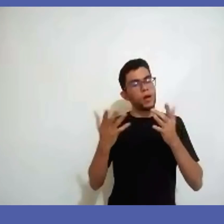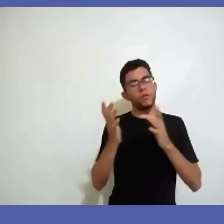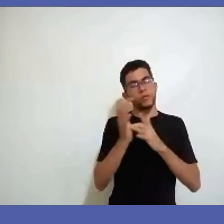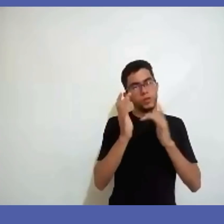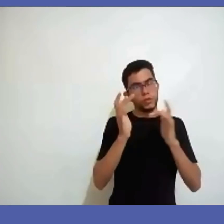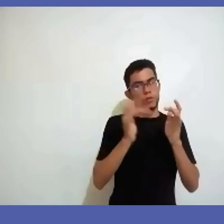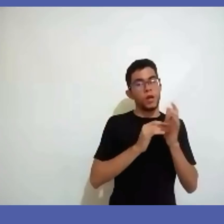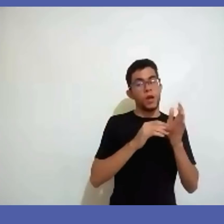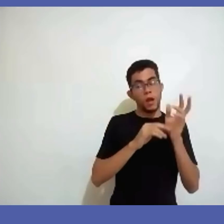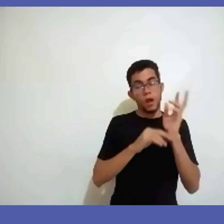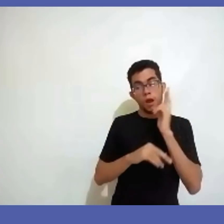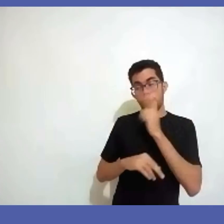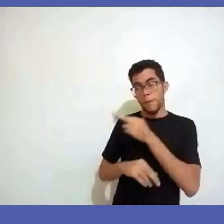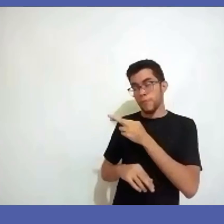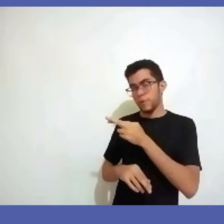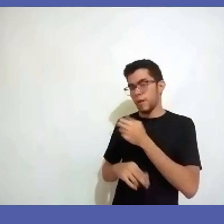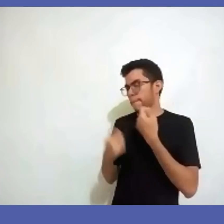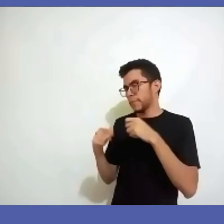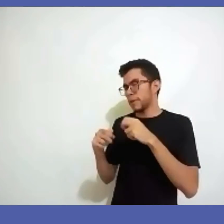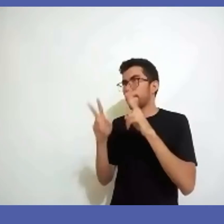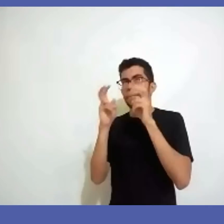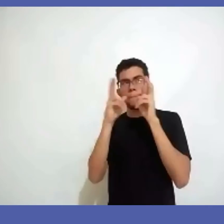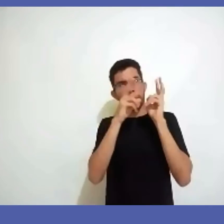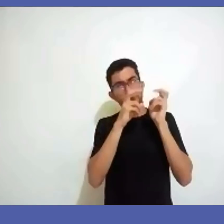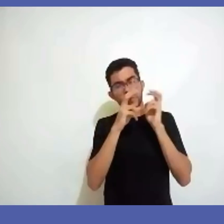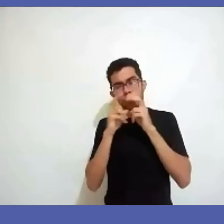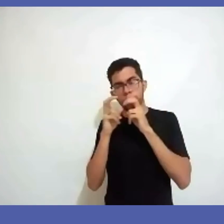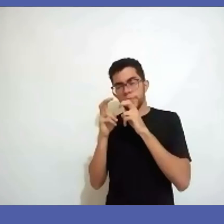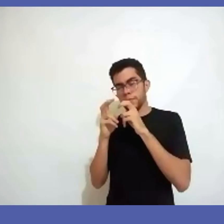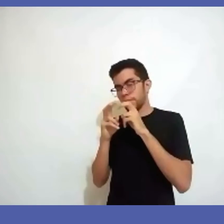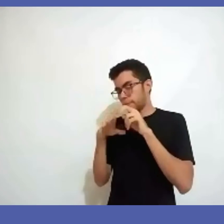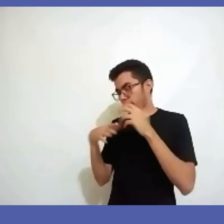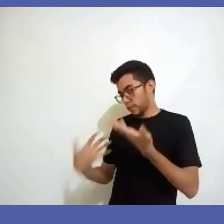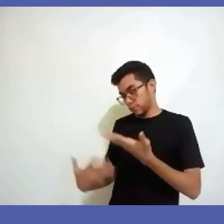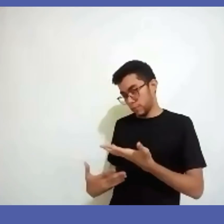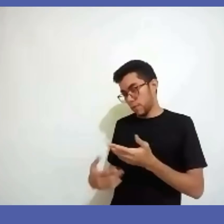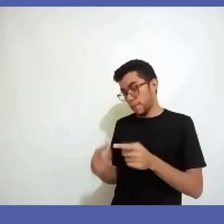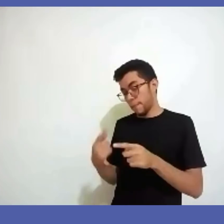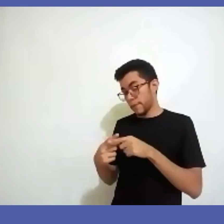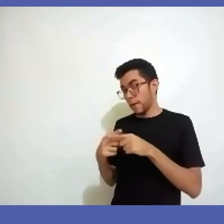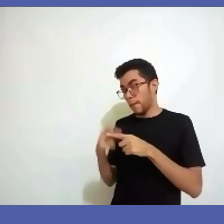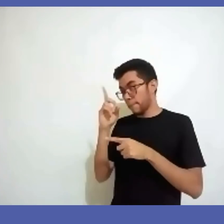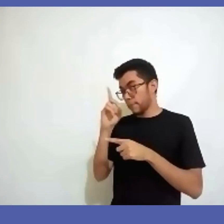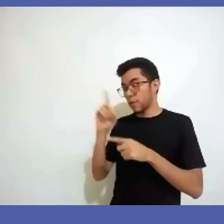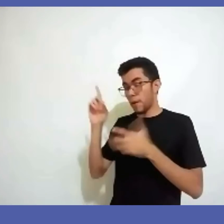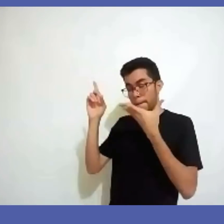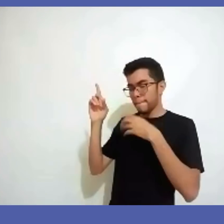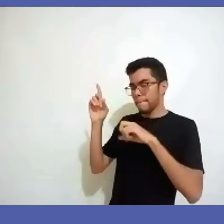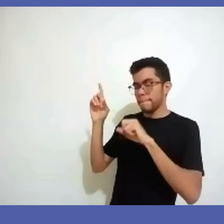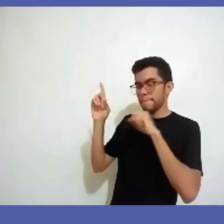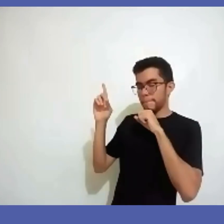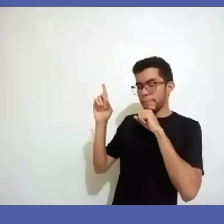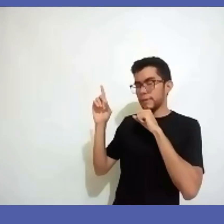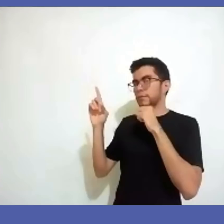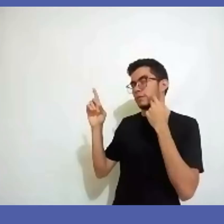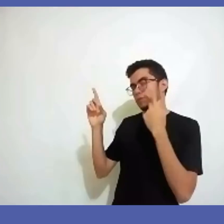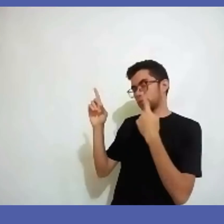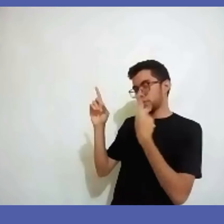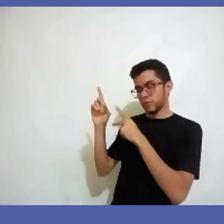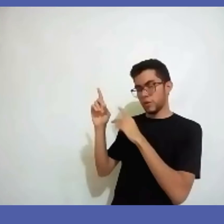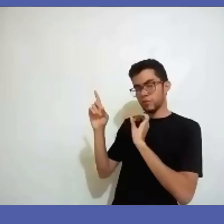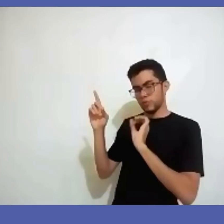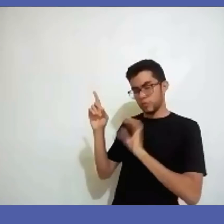compete conhecer tempos ou épocas que o Pai reservou pela sua exclusiva autoridade,